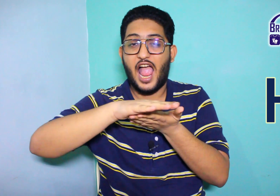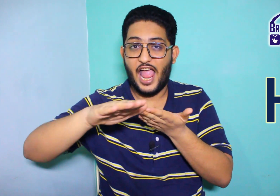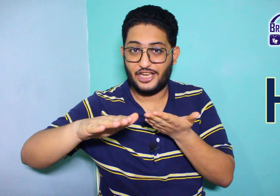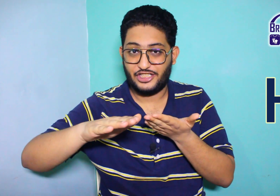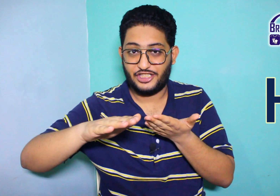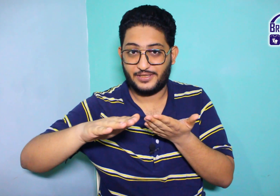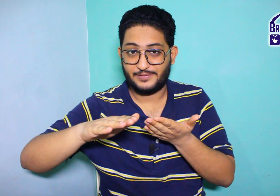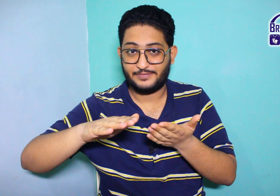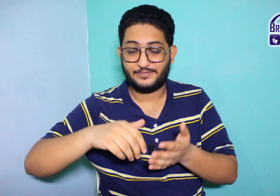एच